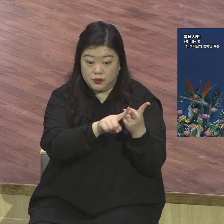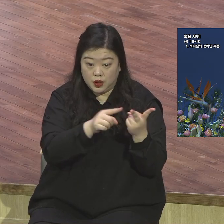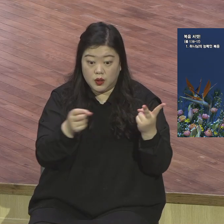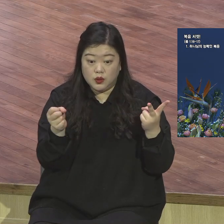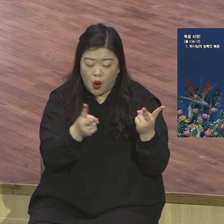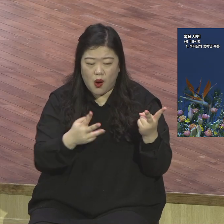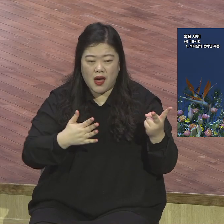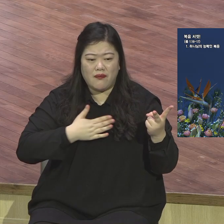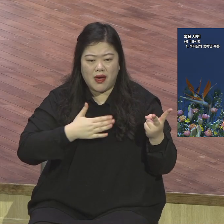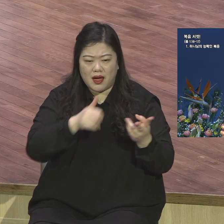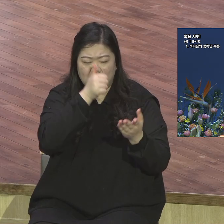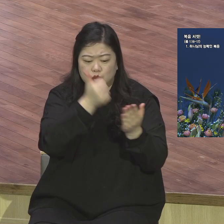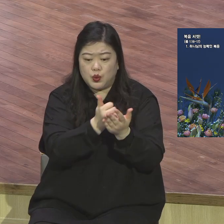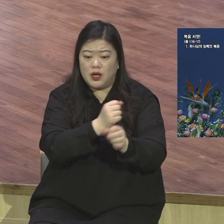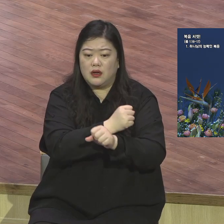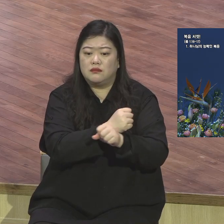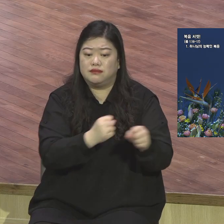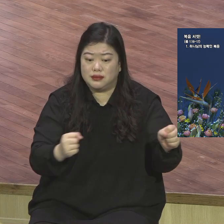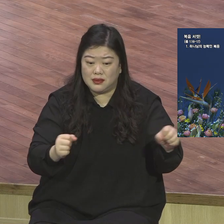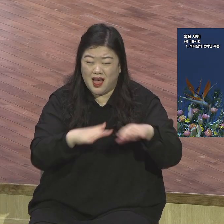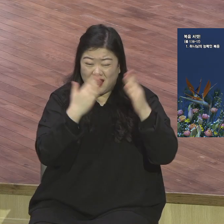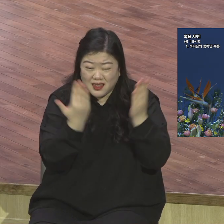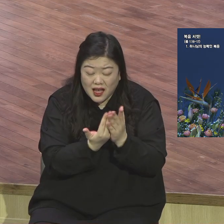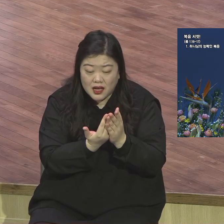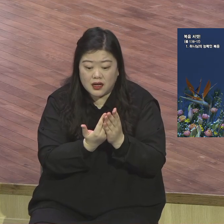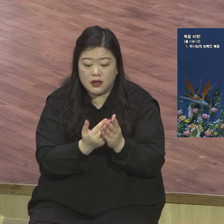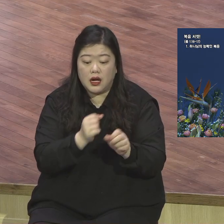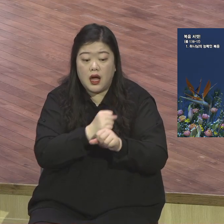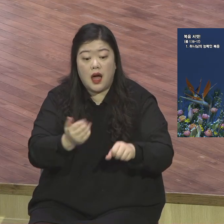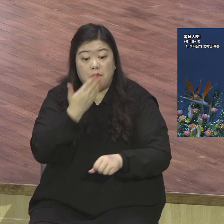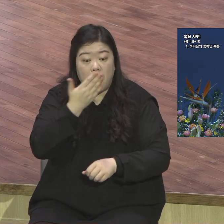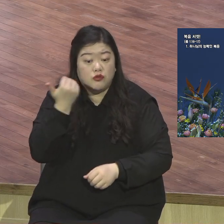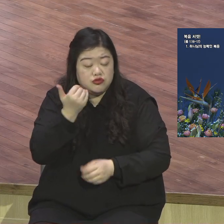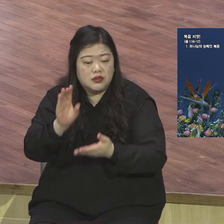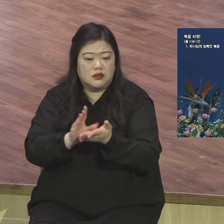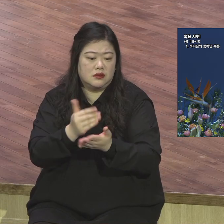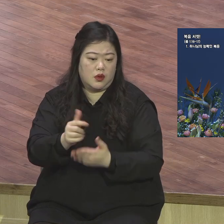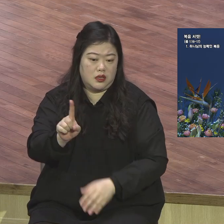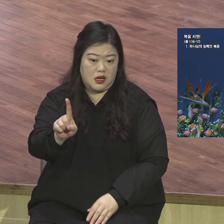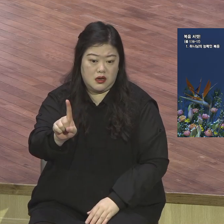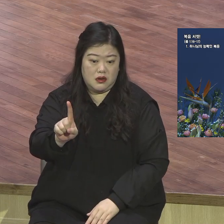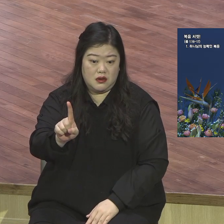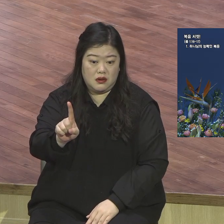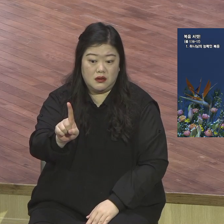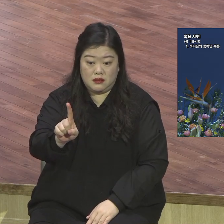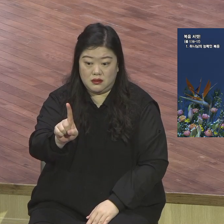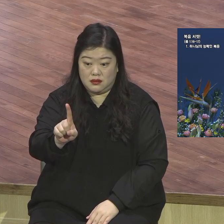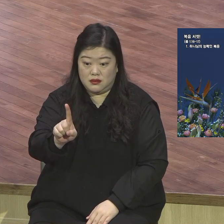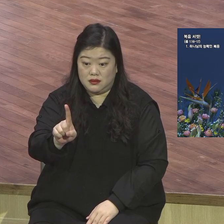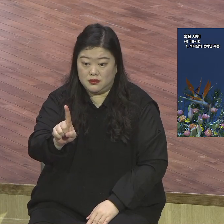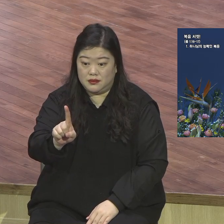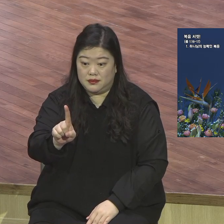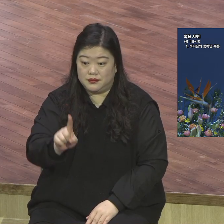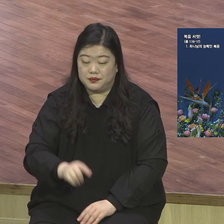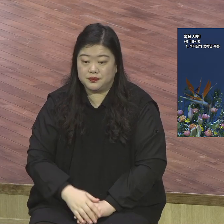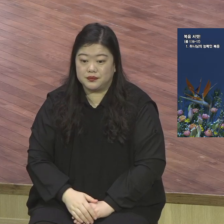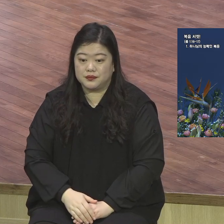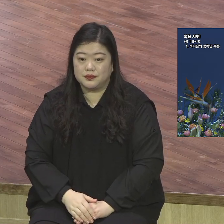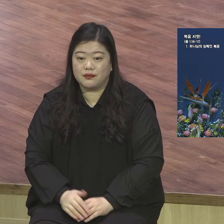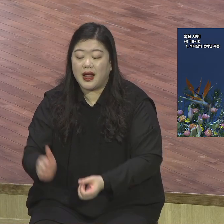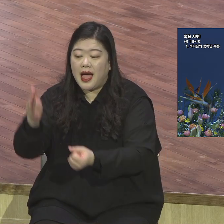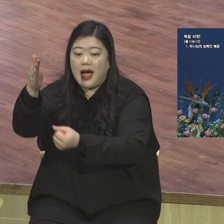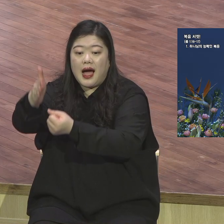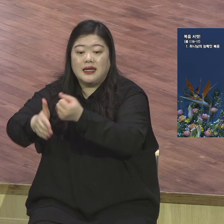이 잡음적 문제, 이것이 답이 되기 때문에 여기서 하나님의 능력이라, 능력이라 이러면